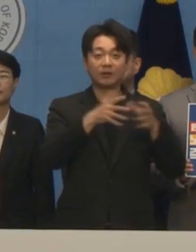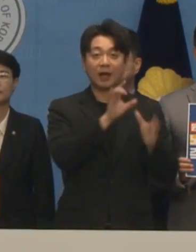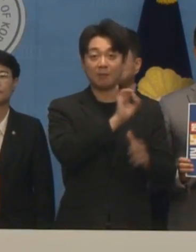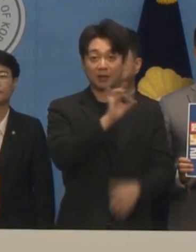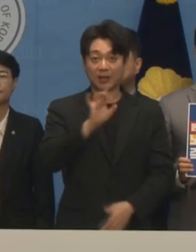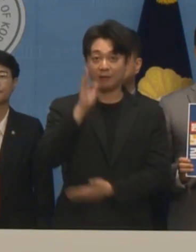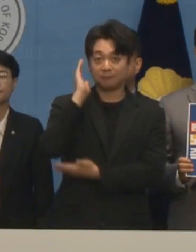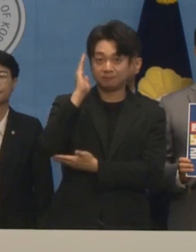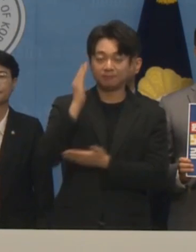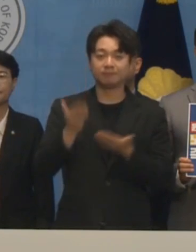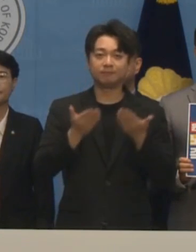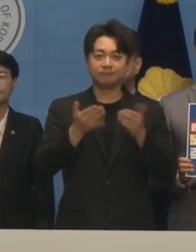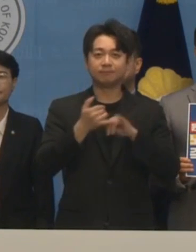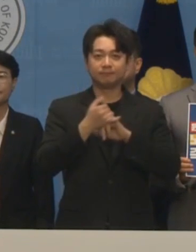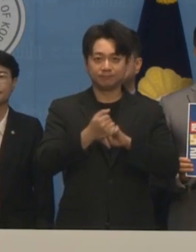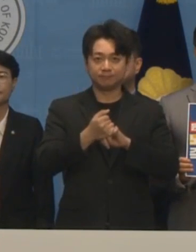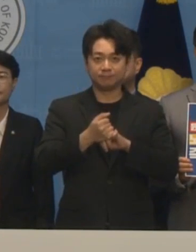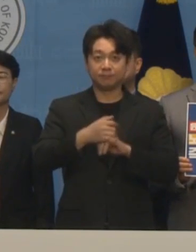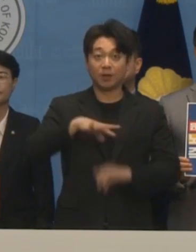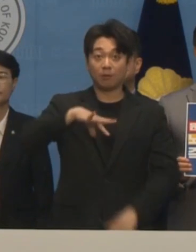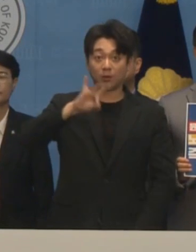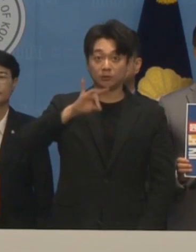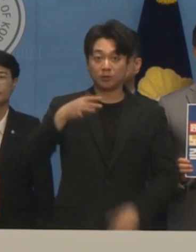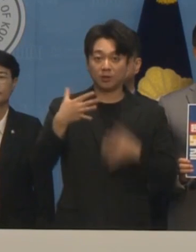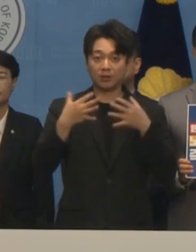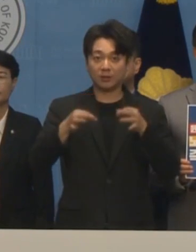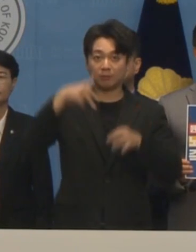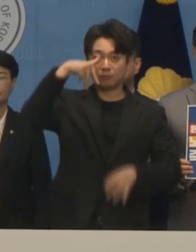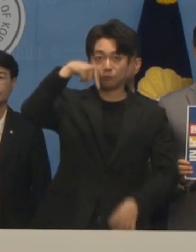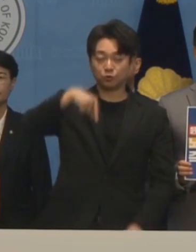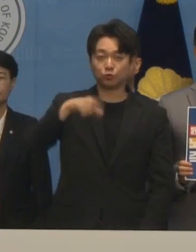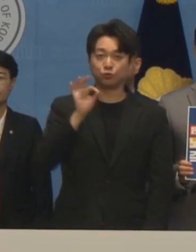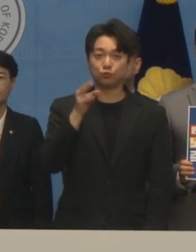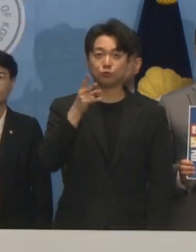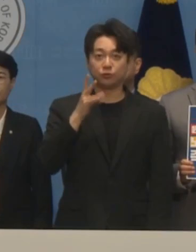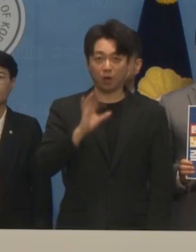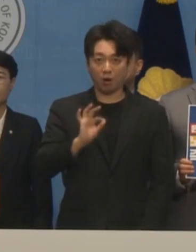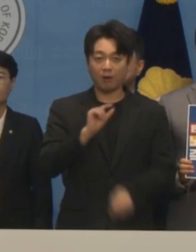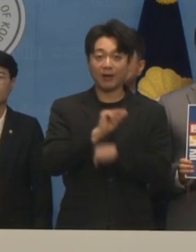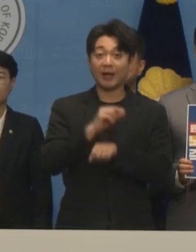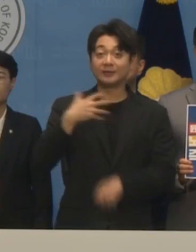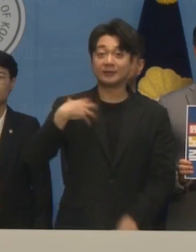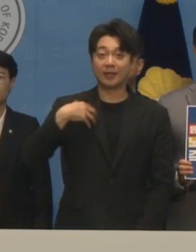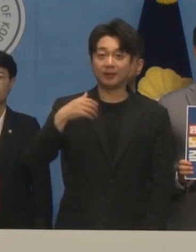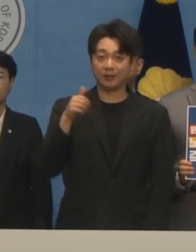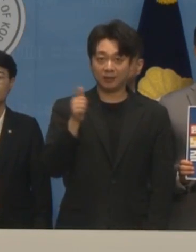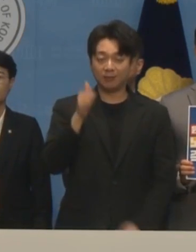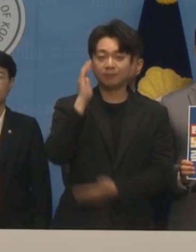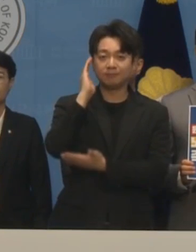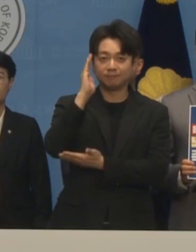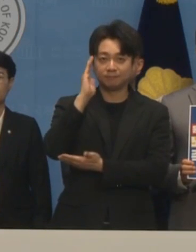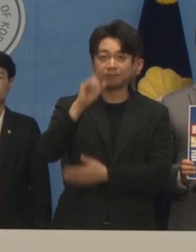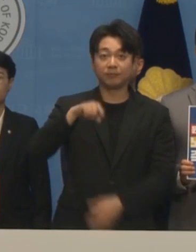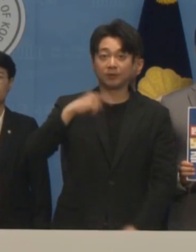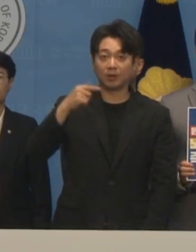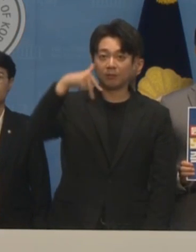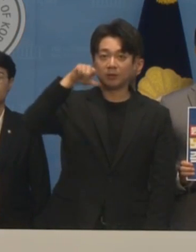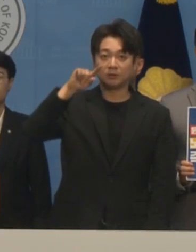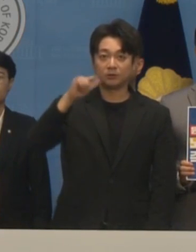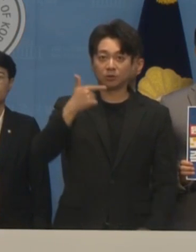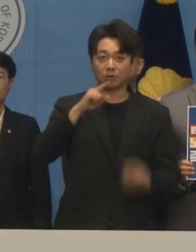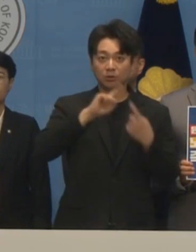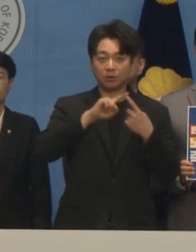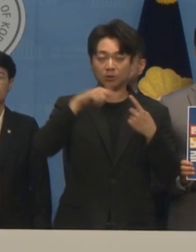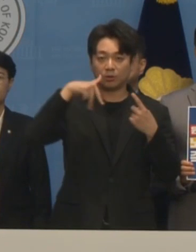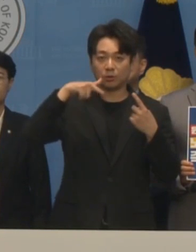순서로 진행하겠습니다. 먼저 김주영 환경노동위원회 더불어민주당 간사님의 말씀을 듣겠습니다. 이어서 바로 전종덕,